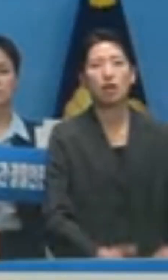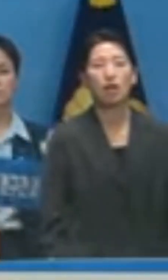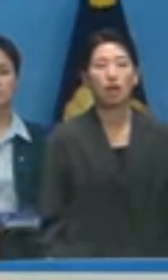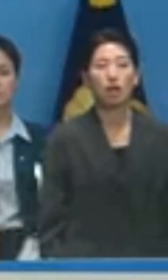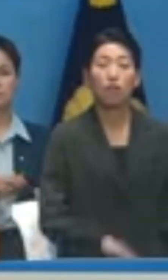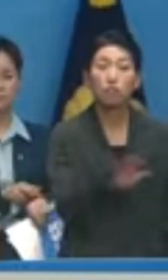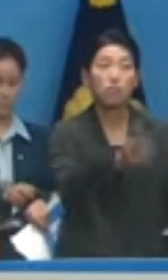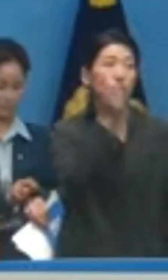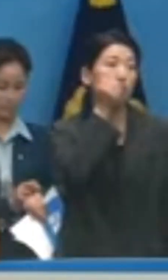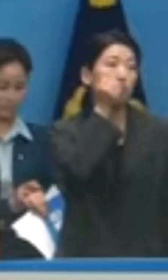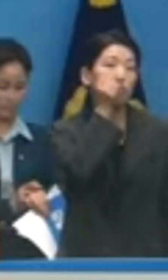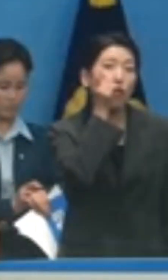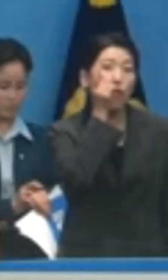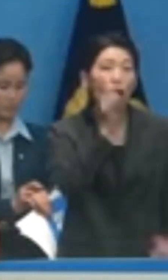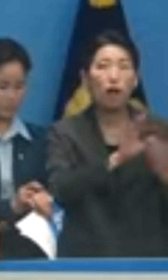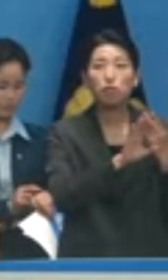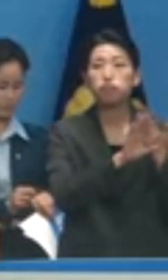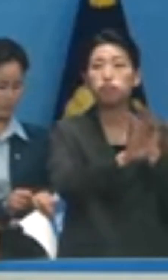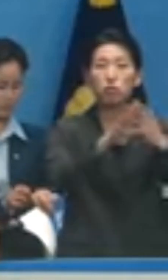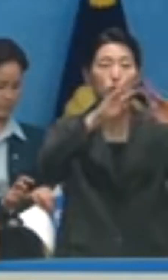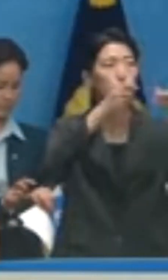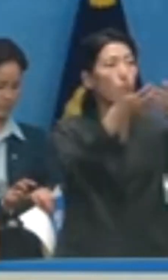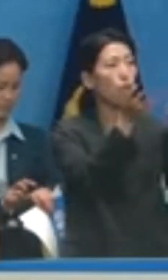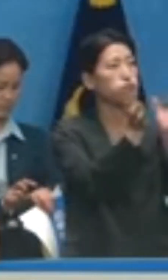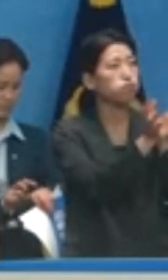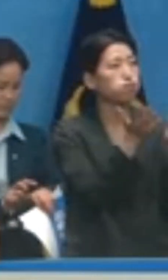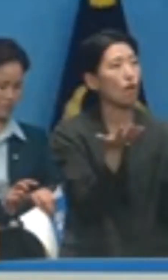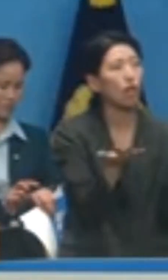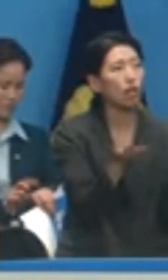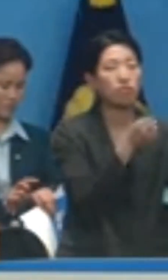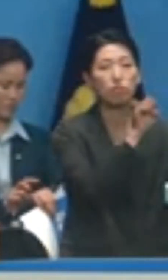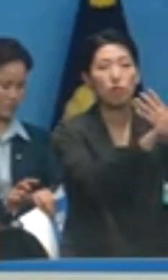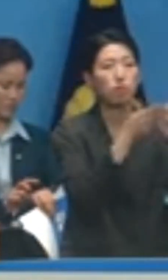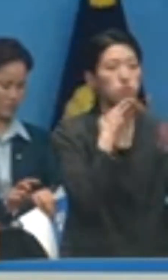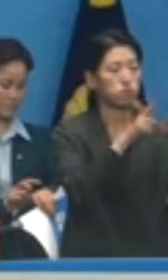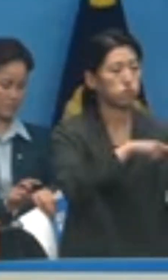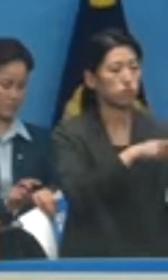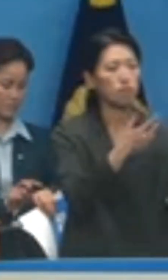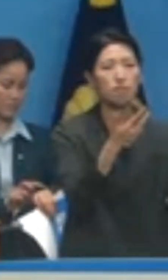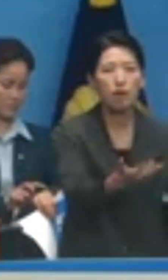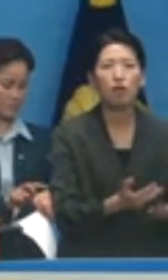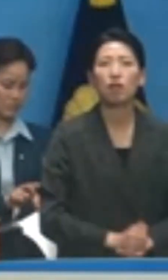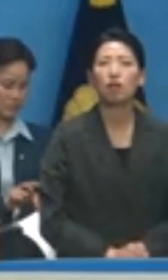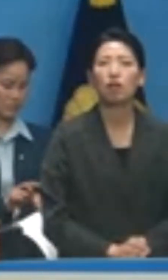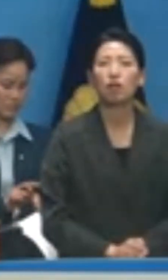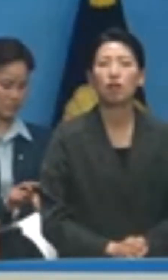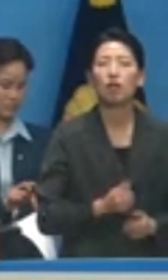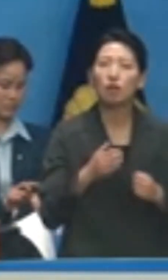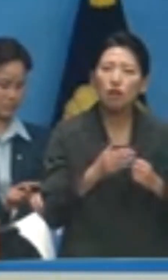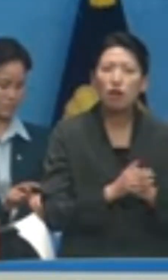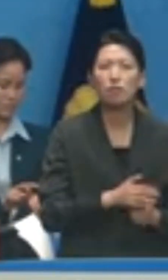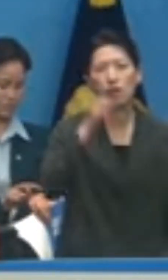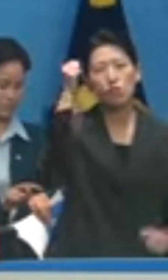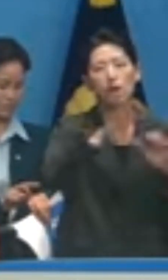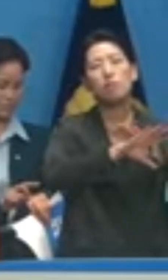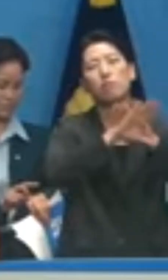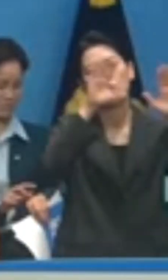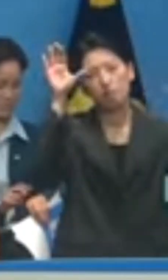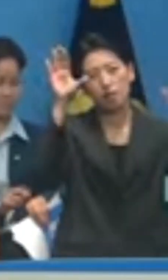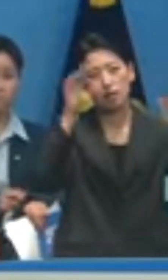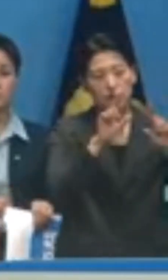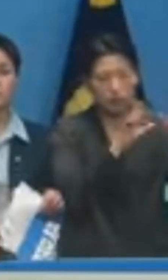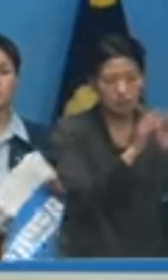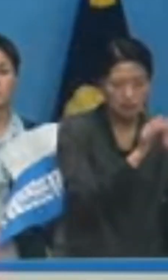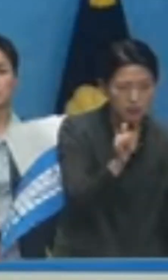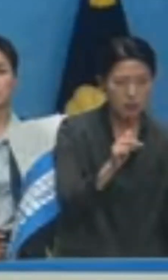달이 지났음에도 국토부는 아무런 대답이 없습니다. 오늘 이 자리에서 광명 지역의 각계각층의 분들이